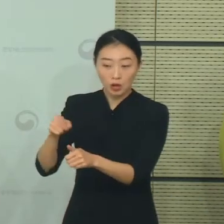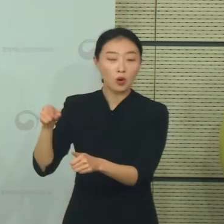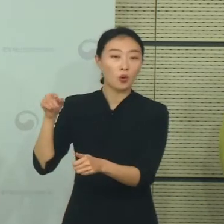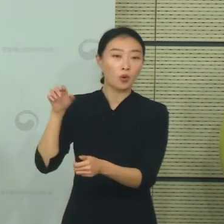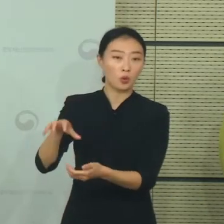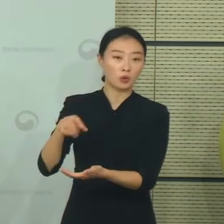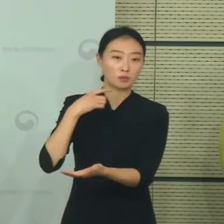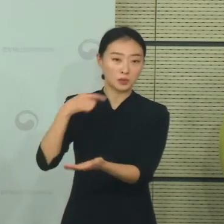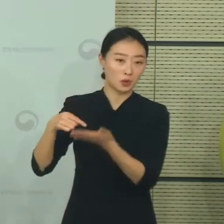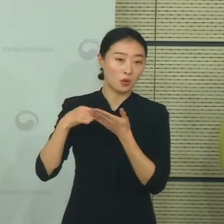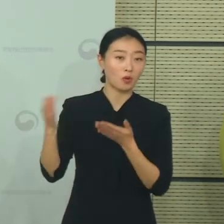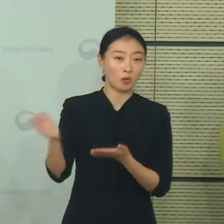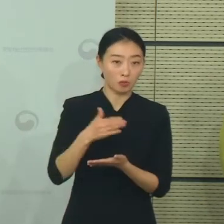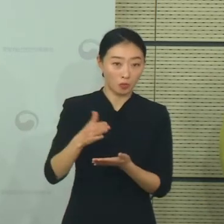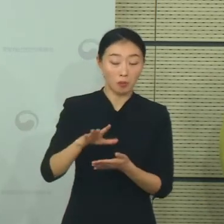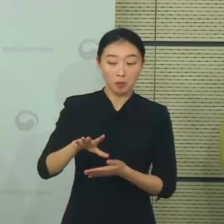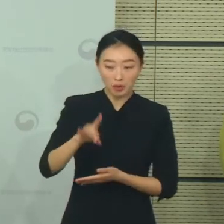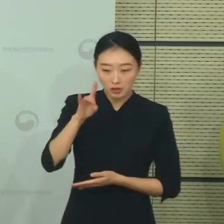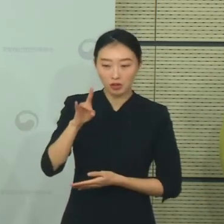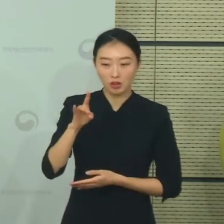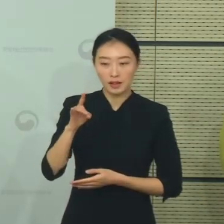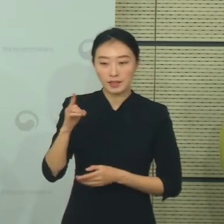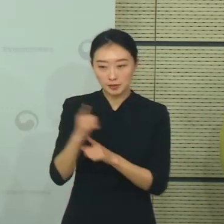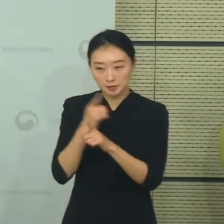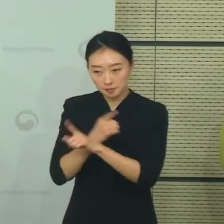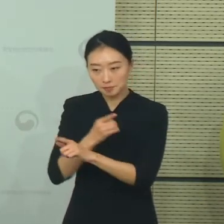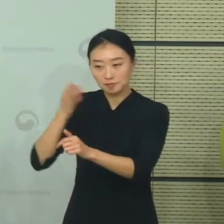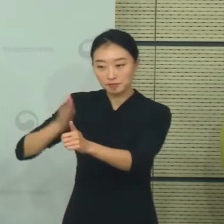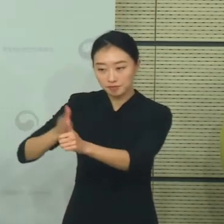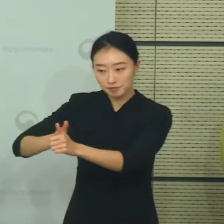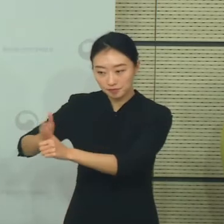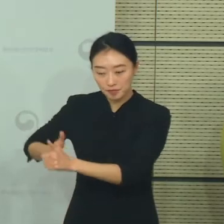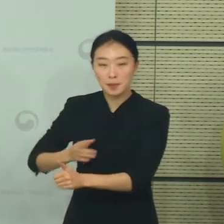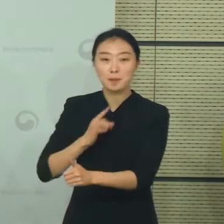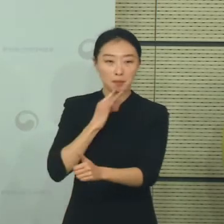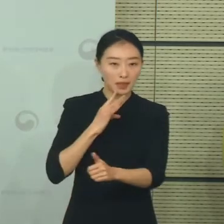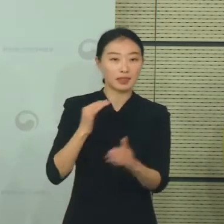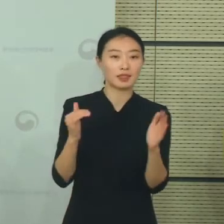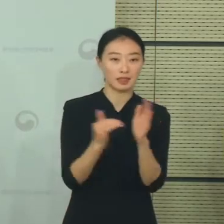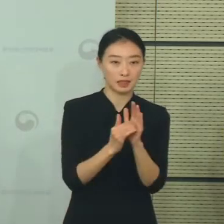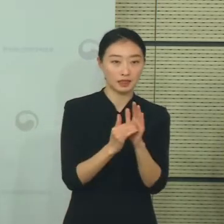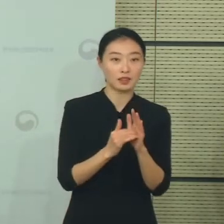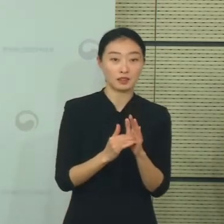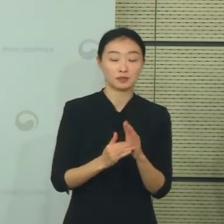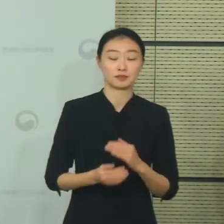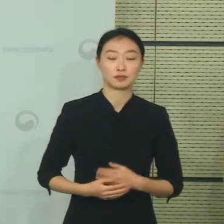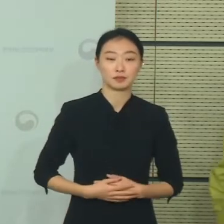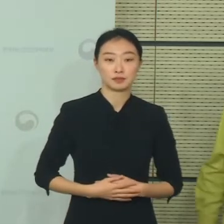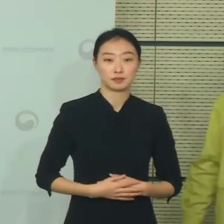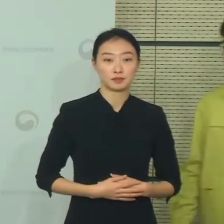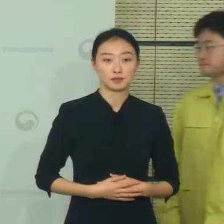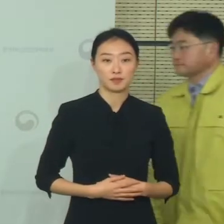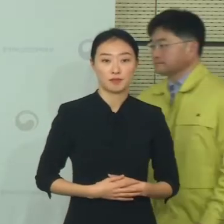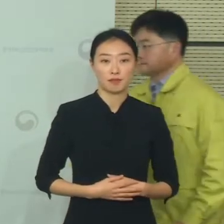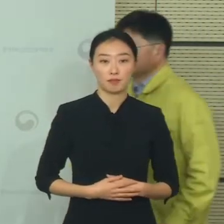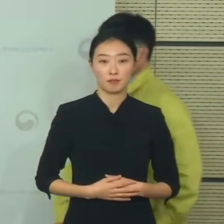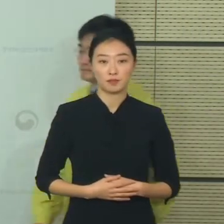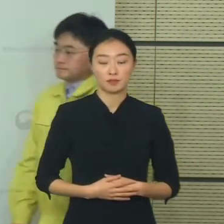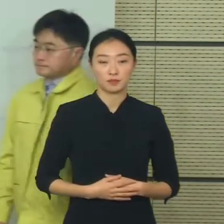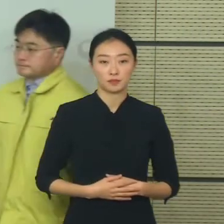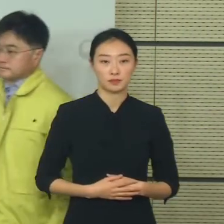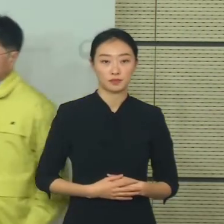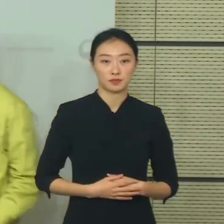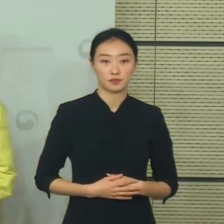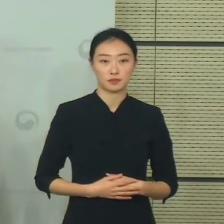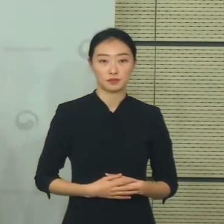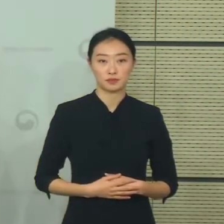있고 우선 행정 지도를 먼저 실시했다라고 이해해 주시면 감사하겠습니다. 이상입니다. 네, 이제